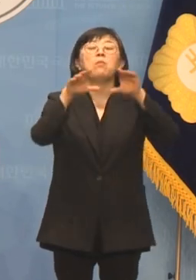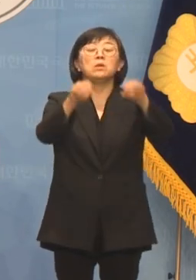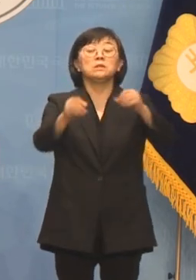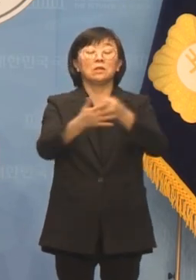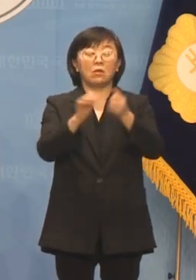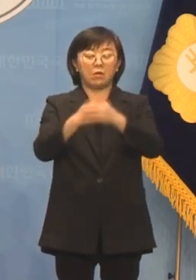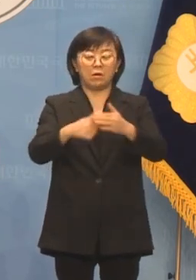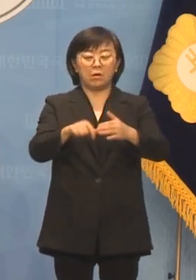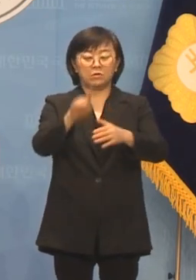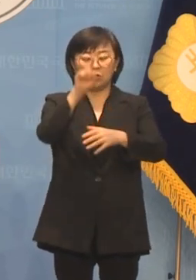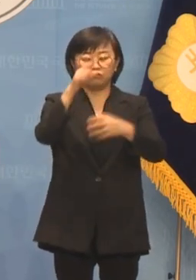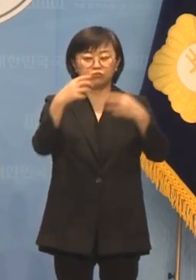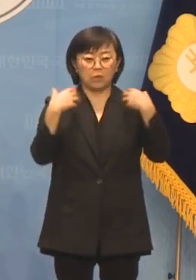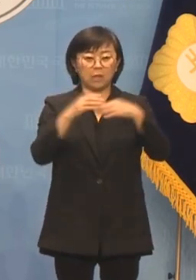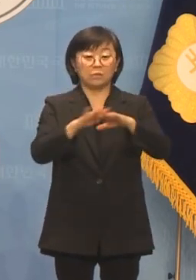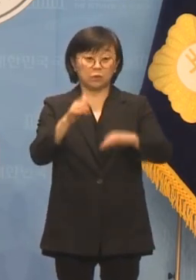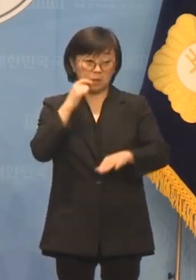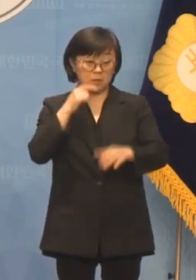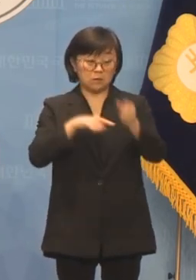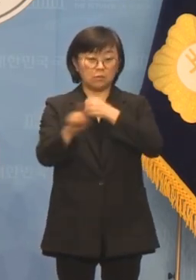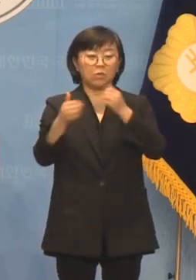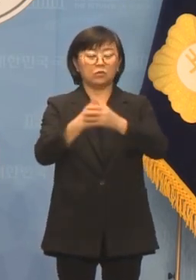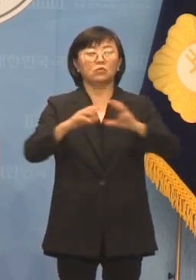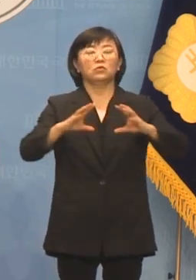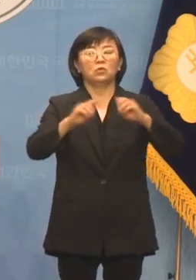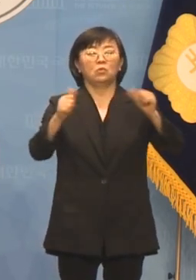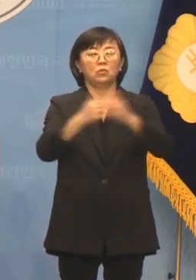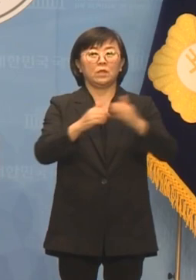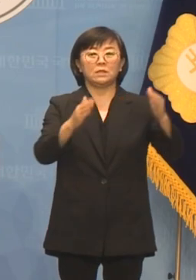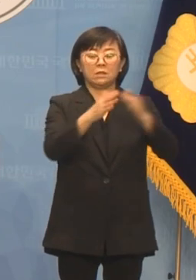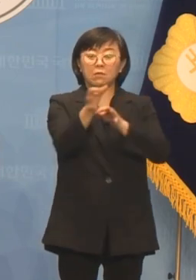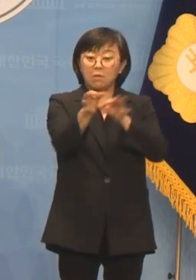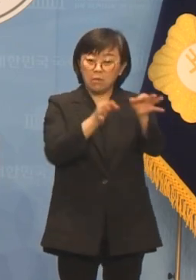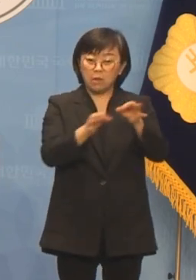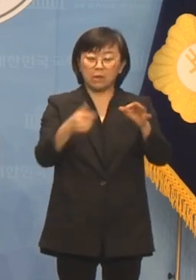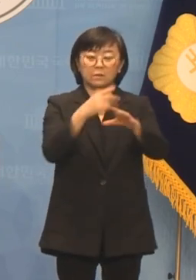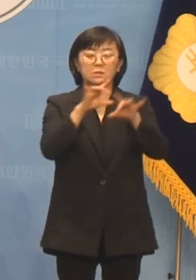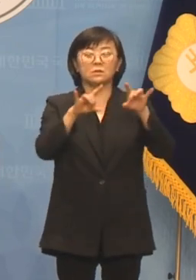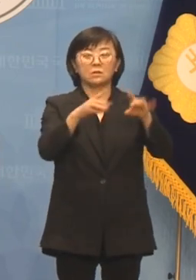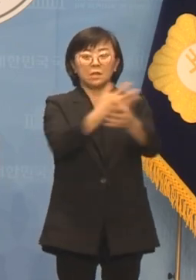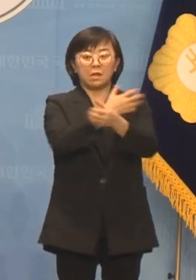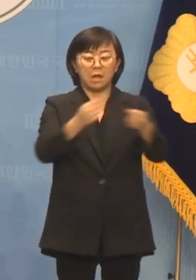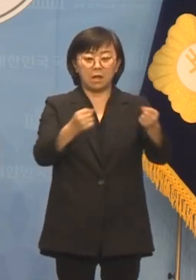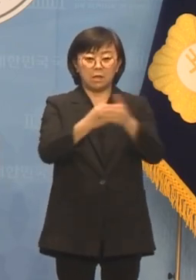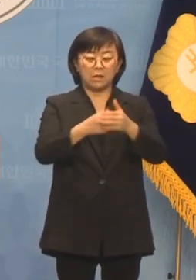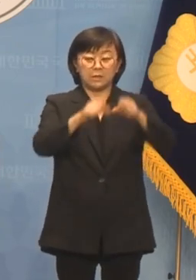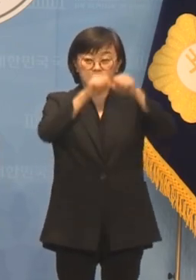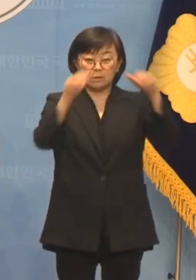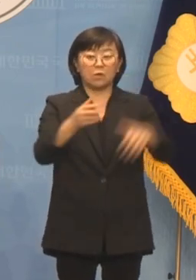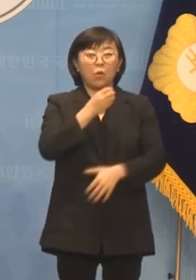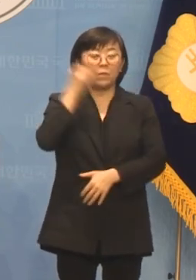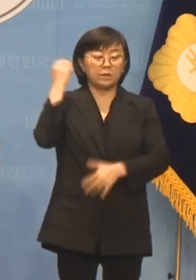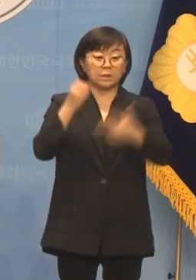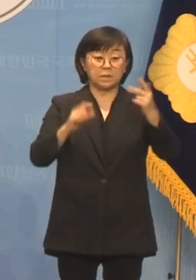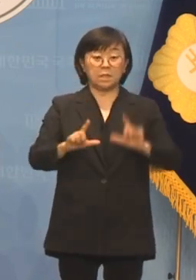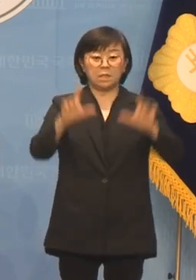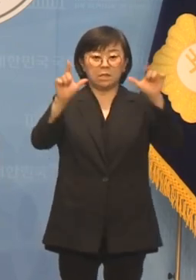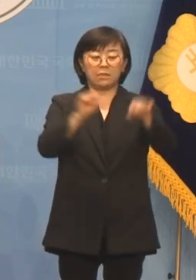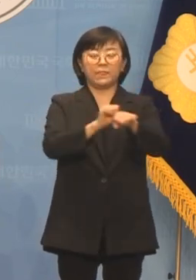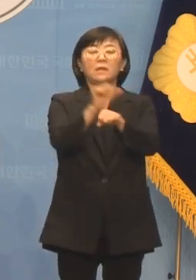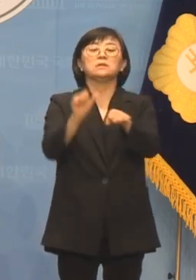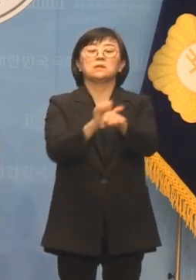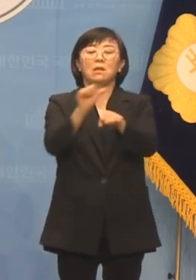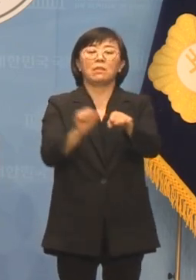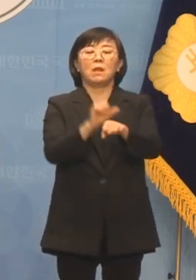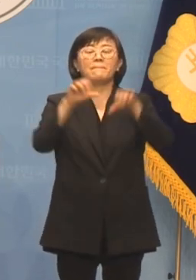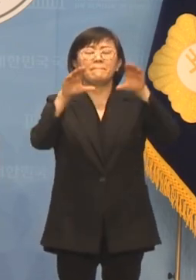정부가 먹통입니까? 국토부의 부동산 거래 전자계약 시스템 홈페이지가 7일